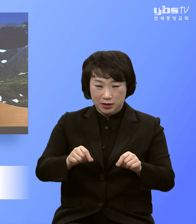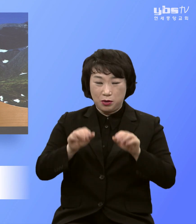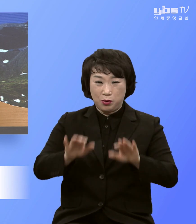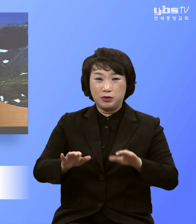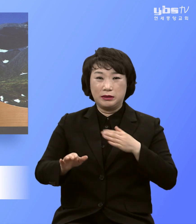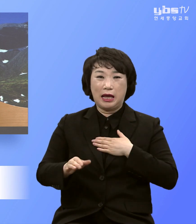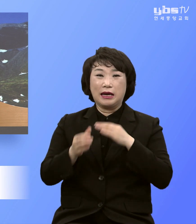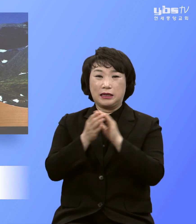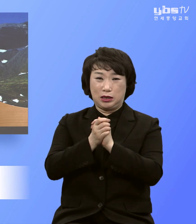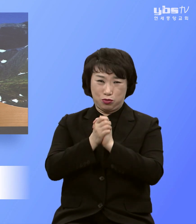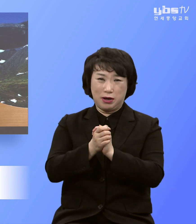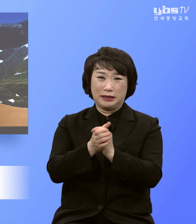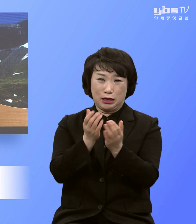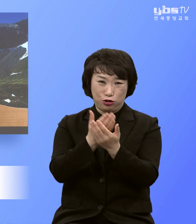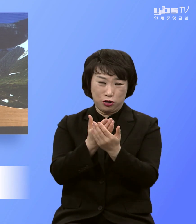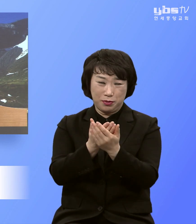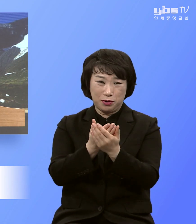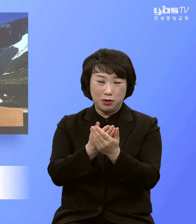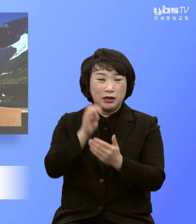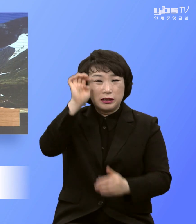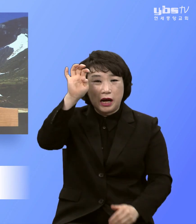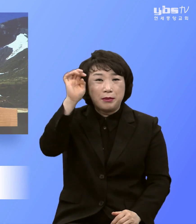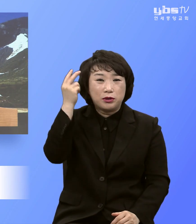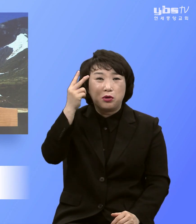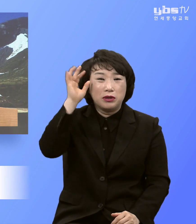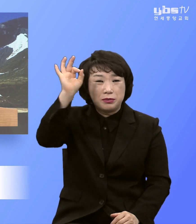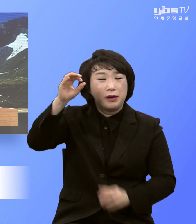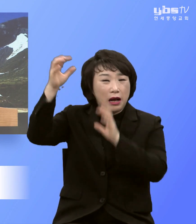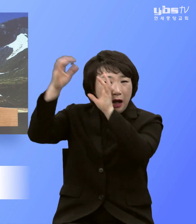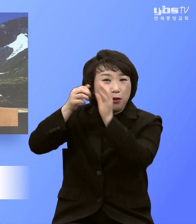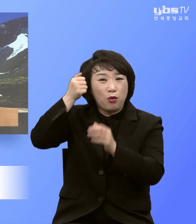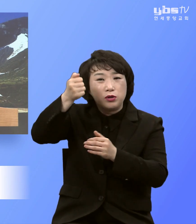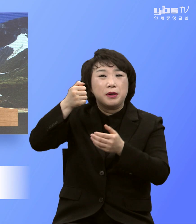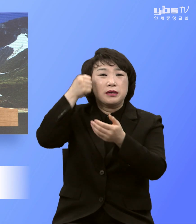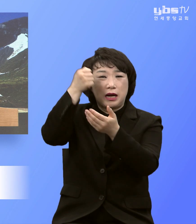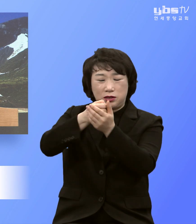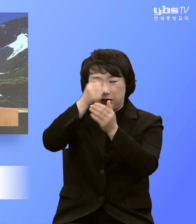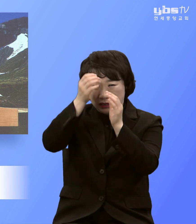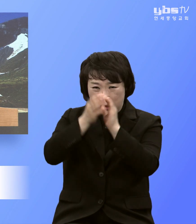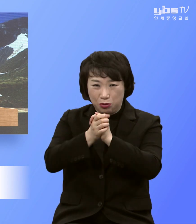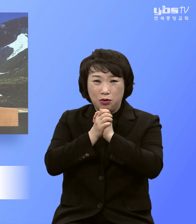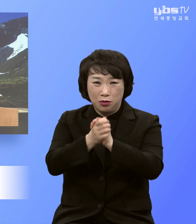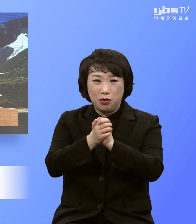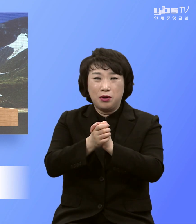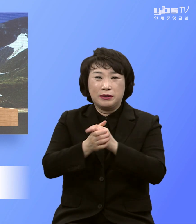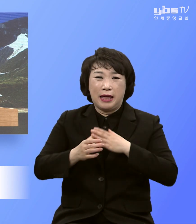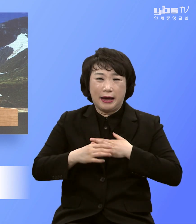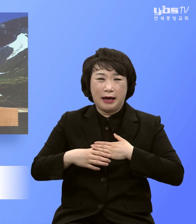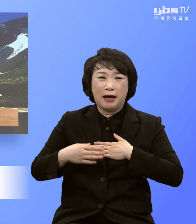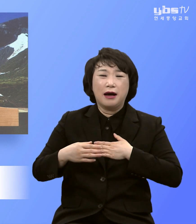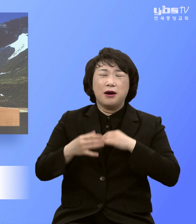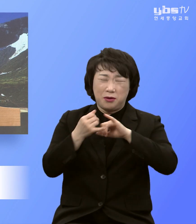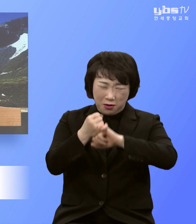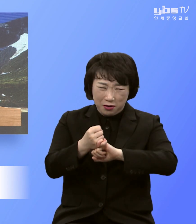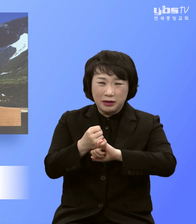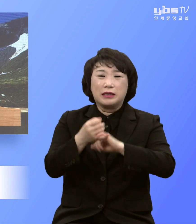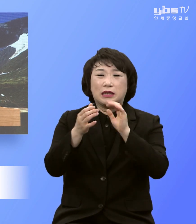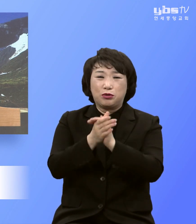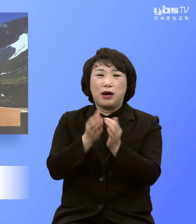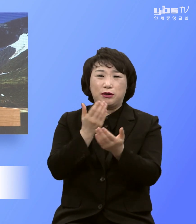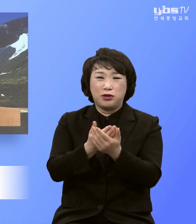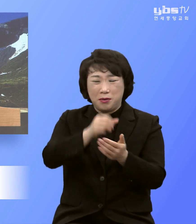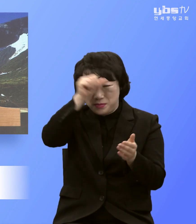오늘 내가 기도하게 하시고 40일 그리고 10일작 기도 꼭 내가 신천하게 도와주시고 내